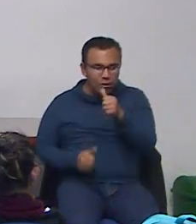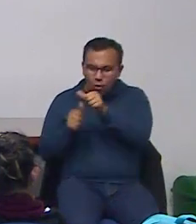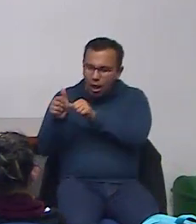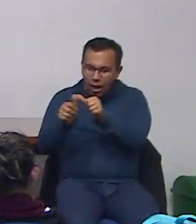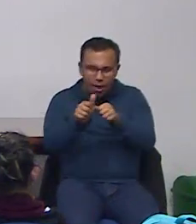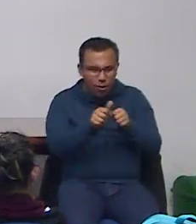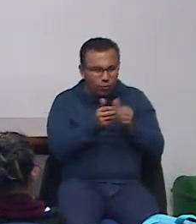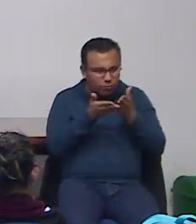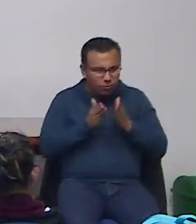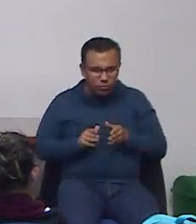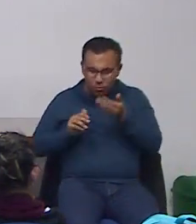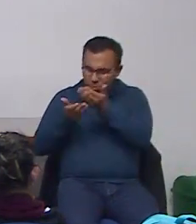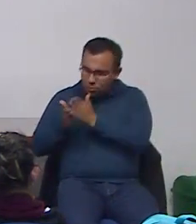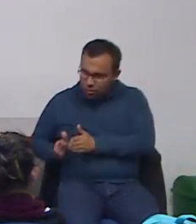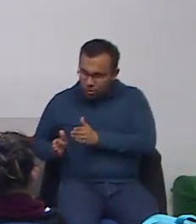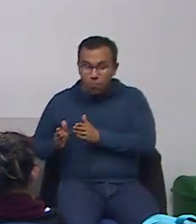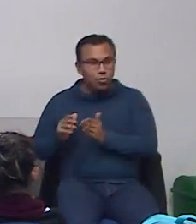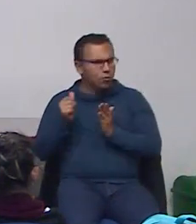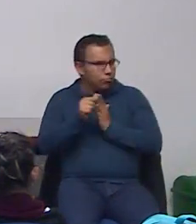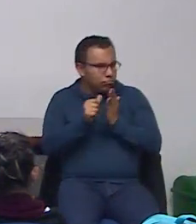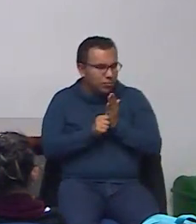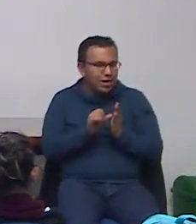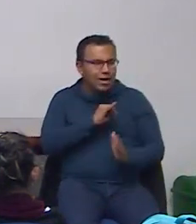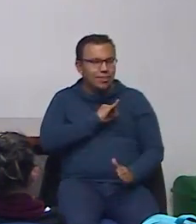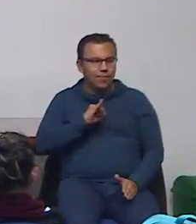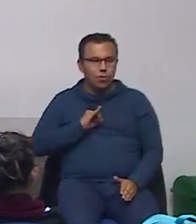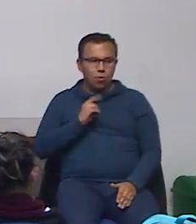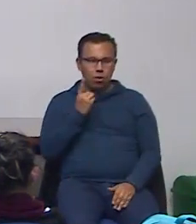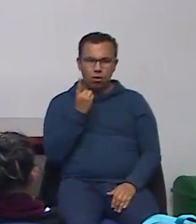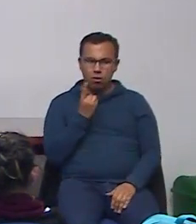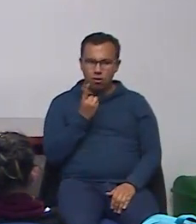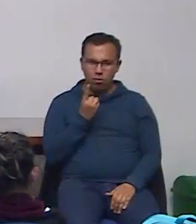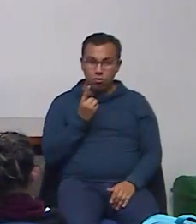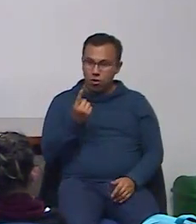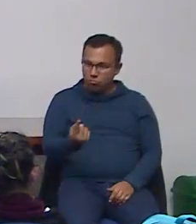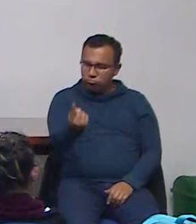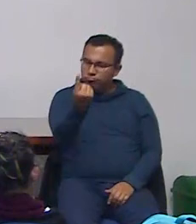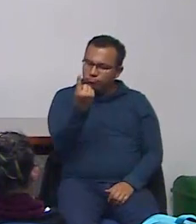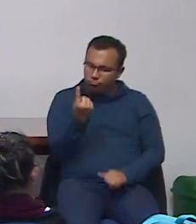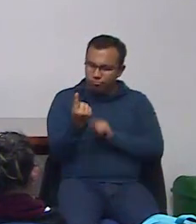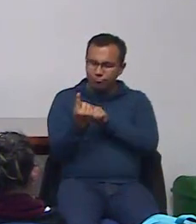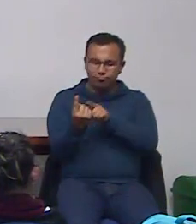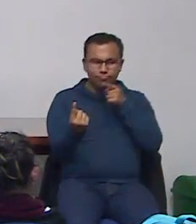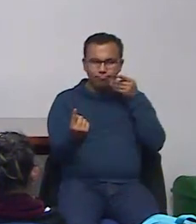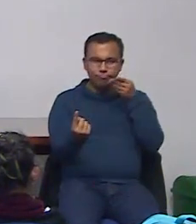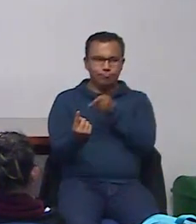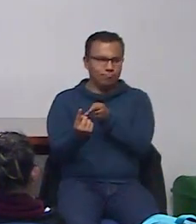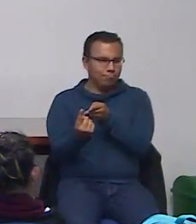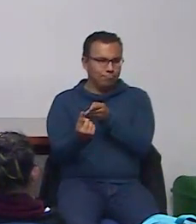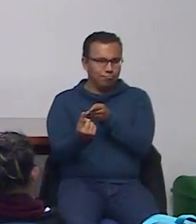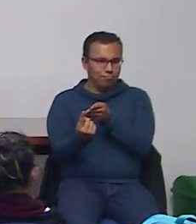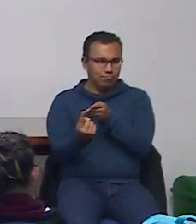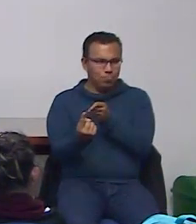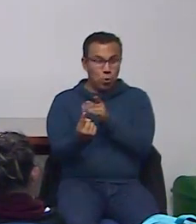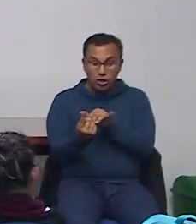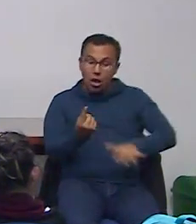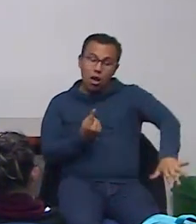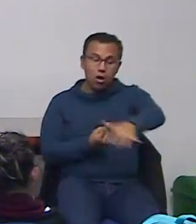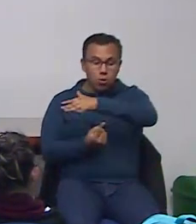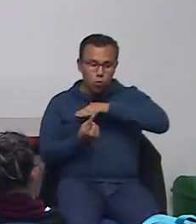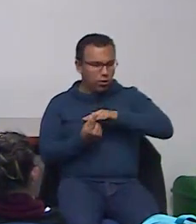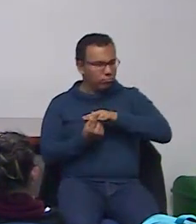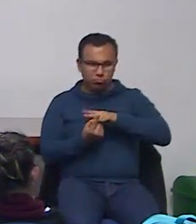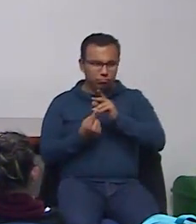uno de los chicos porque todos los programas son individuales todos los chicos que llegan a nuestra institución tienen un programa individual lo que pasa es que